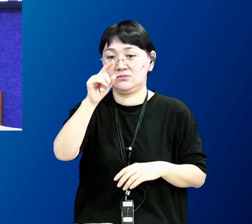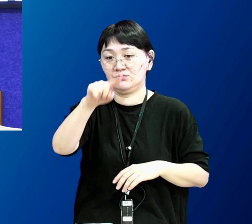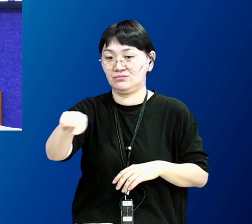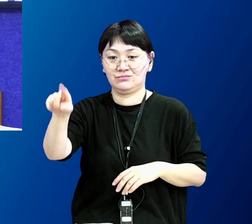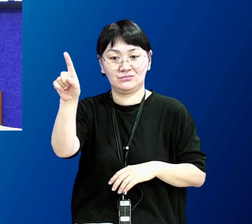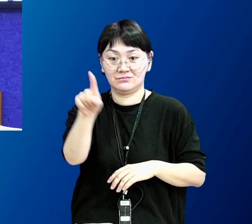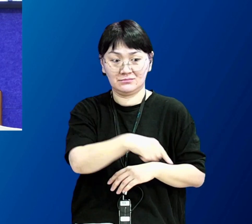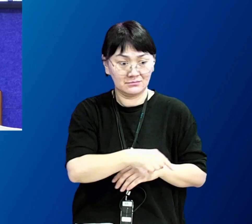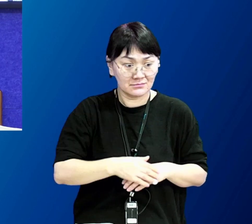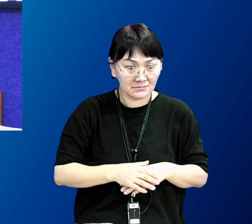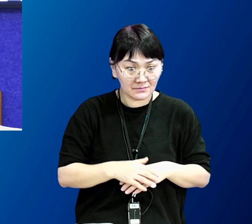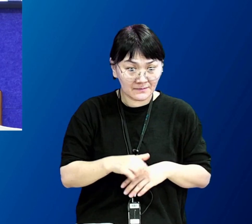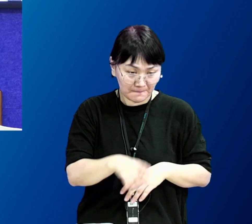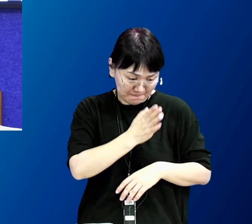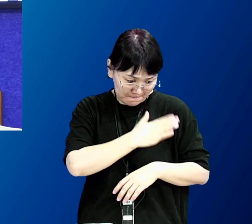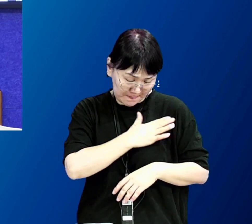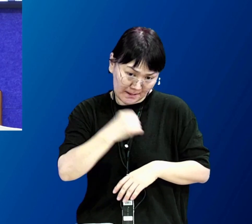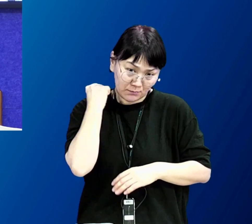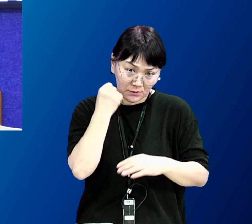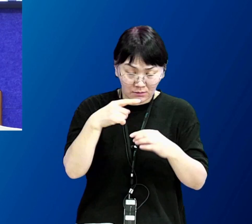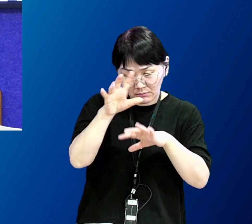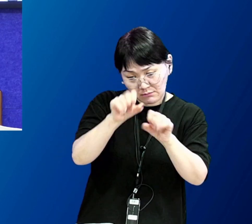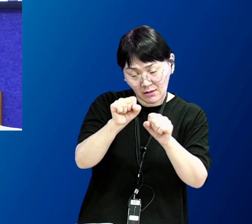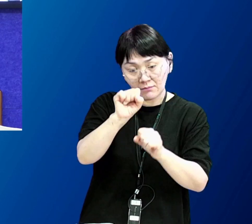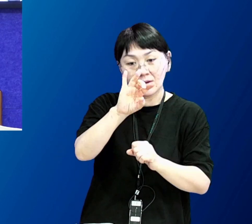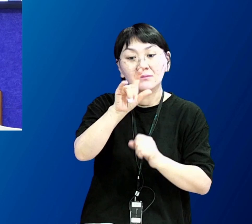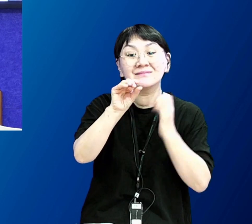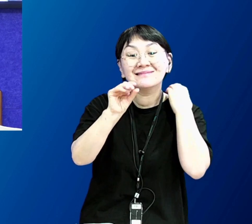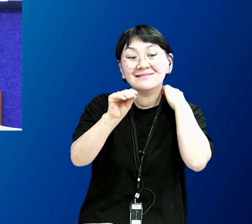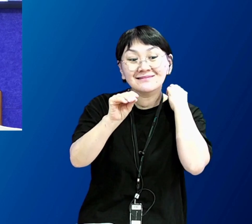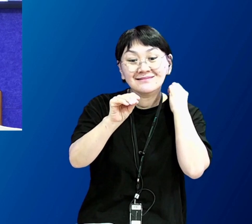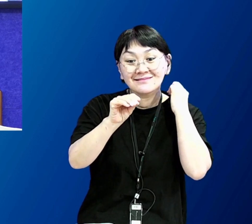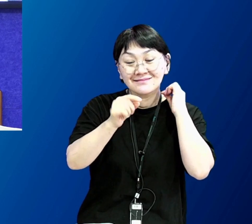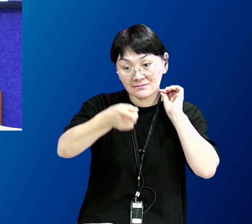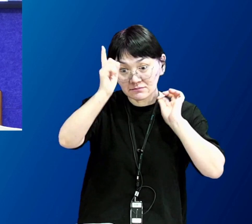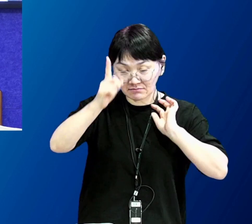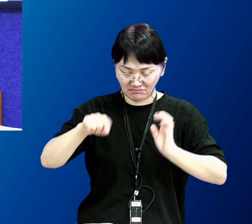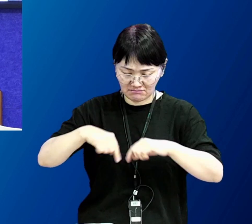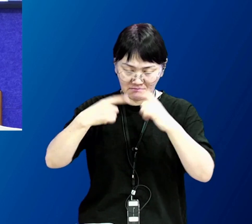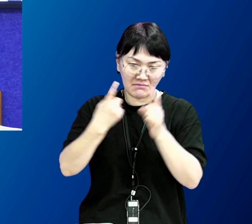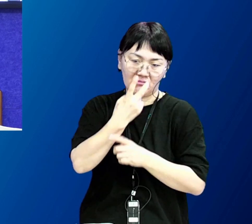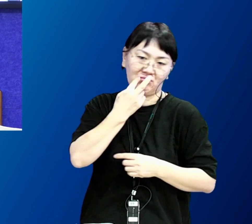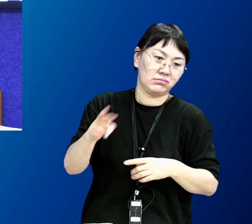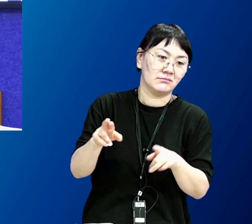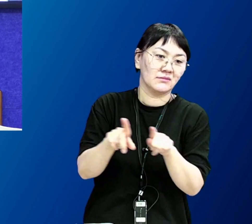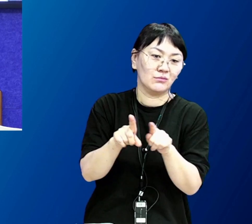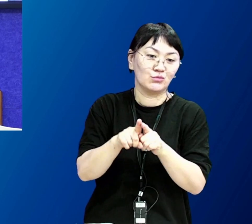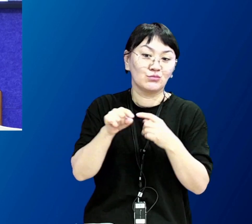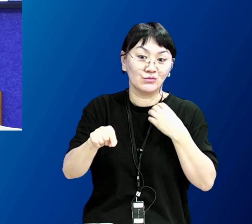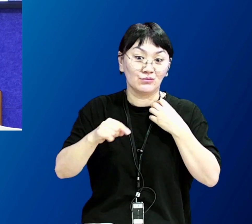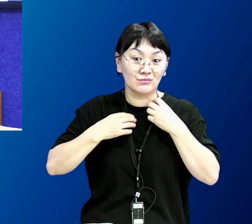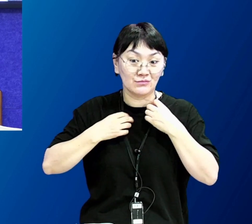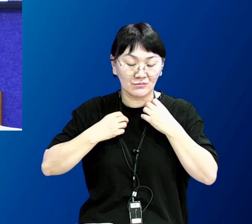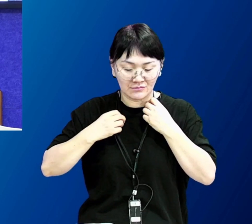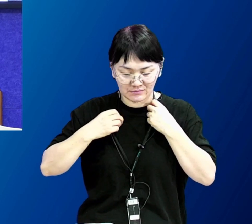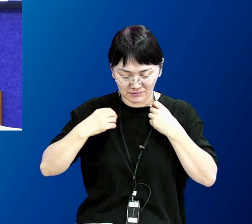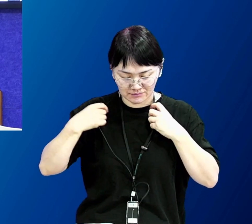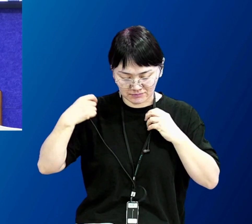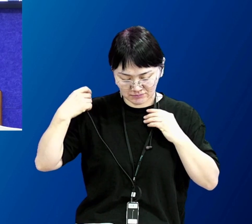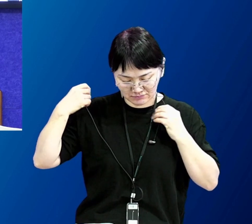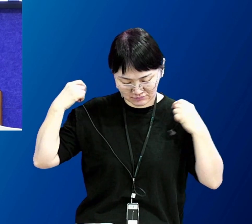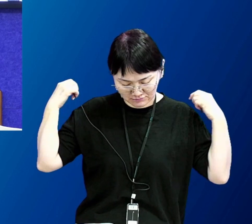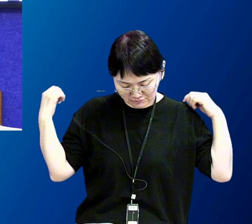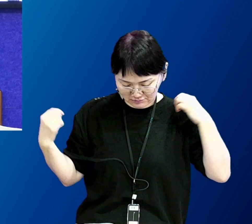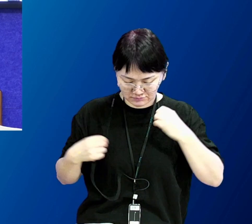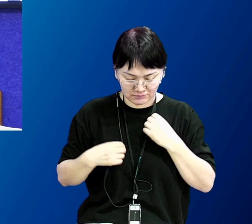хайрын арга нь юу юм бол? Нэг дугаарт нь гемнүглийг үзэн ядах байх. За